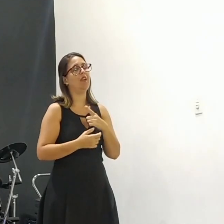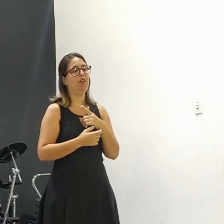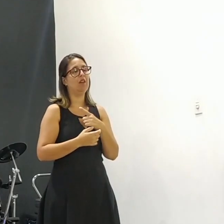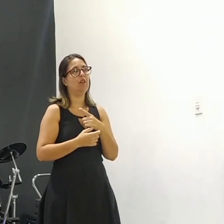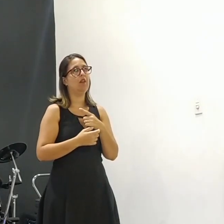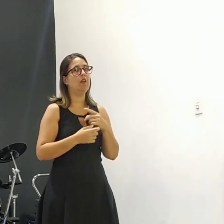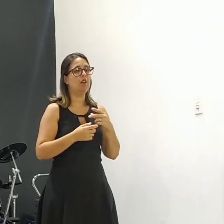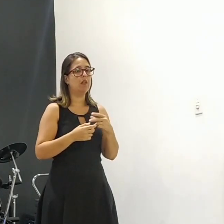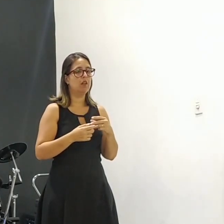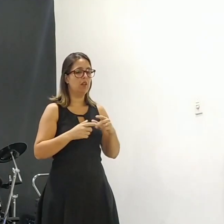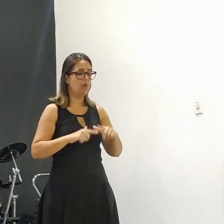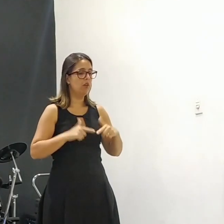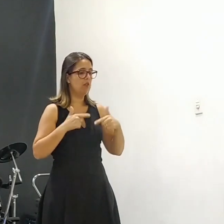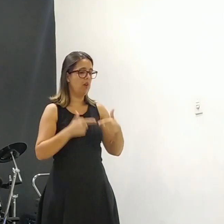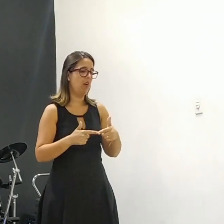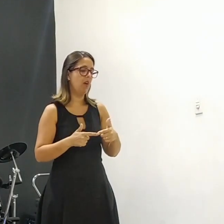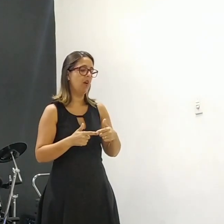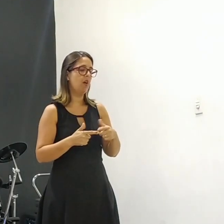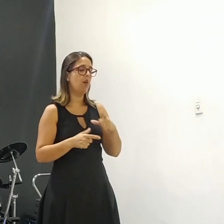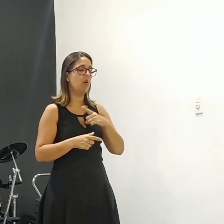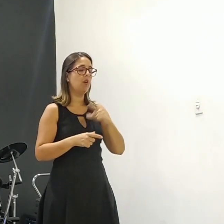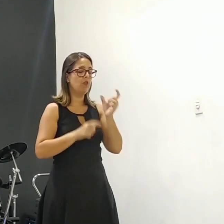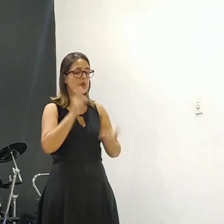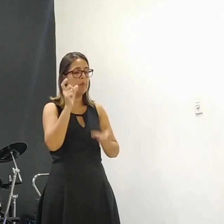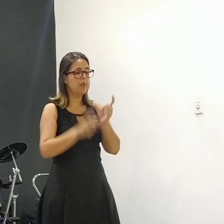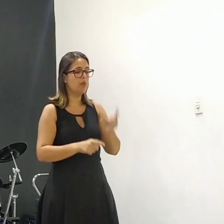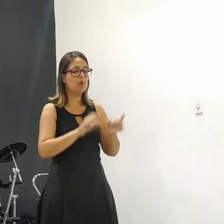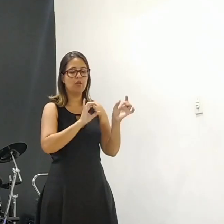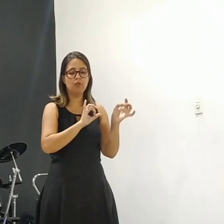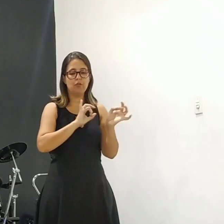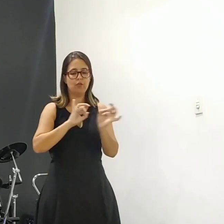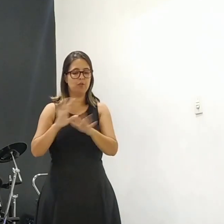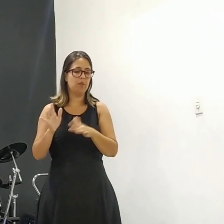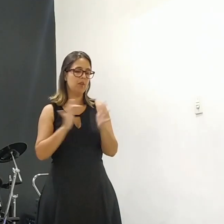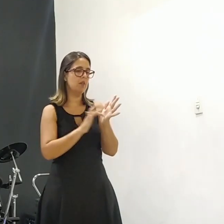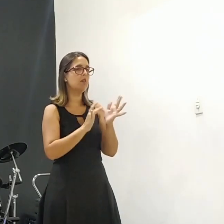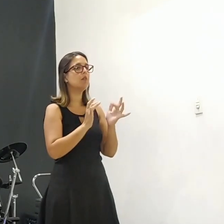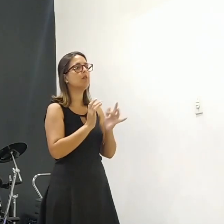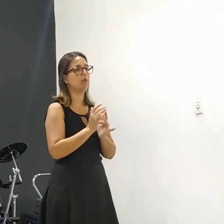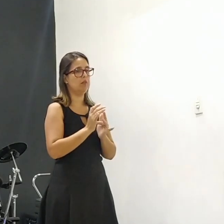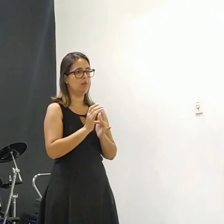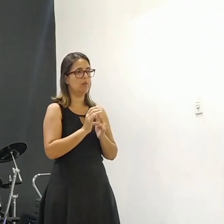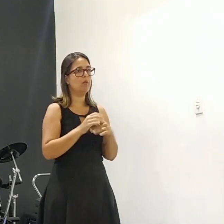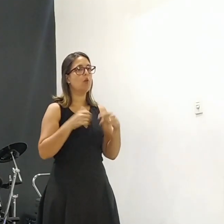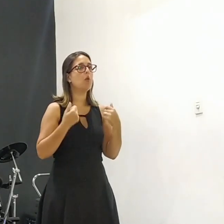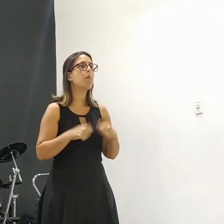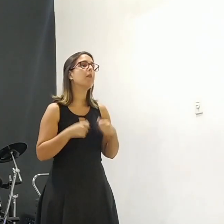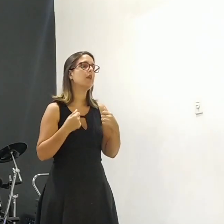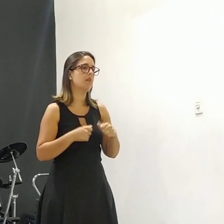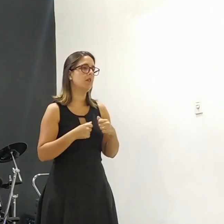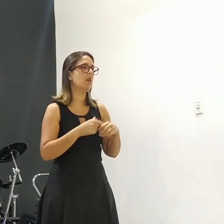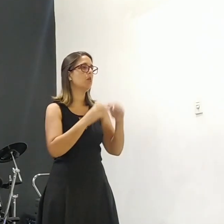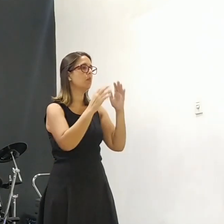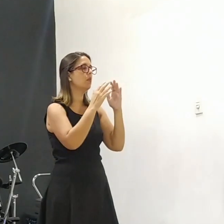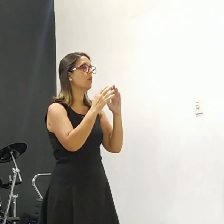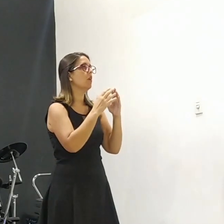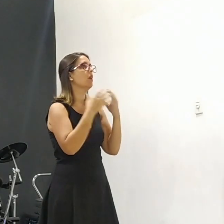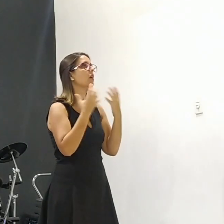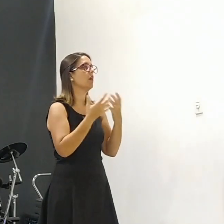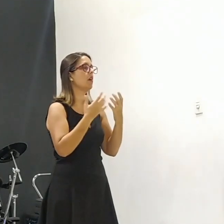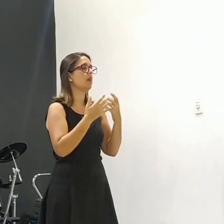estavam abandonando essa fonte. Nós não podemos abandonar essa fonte. Nós temos que beber essa fonte todo